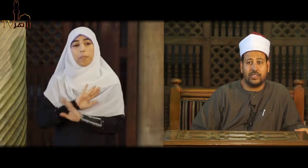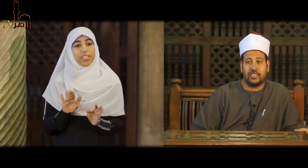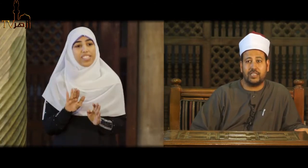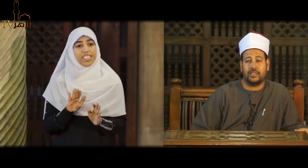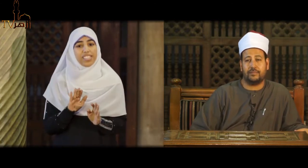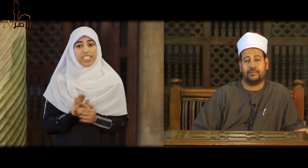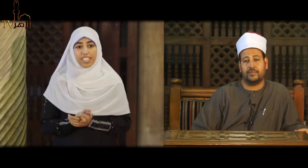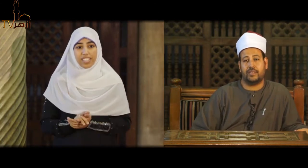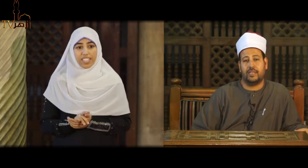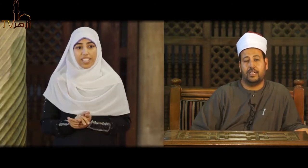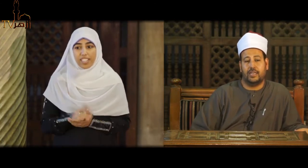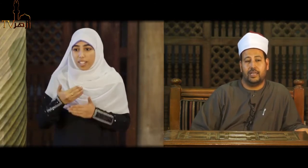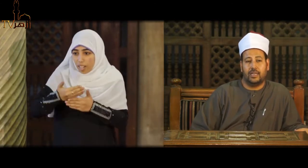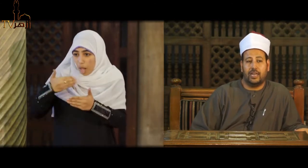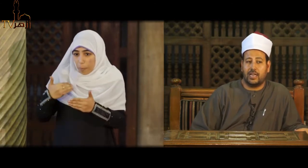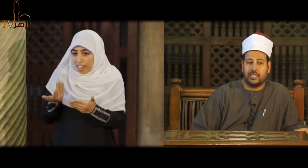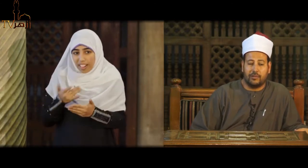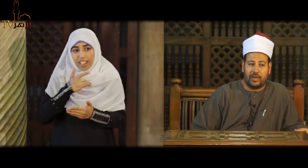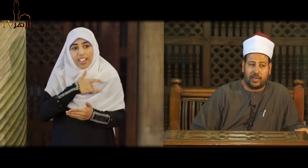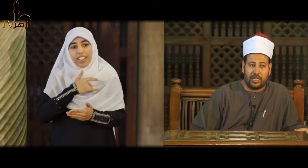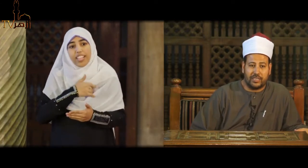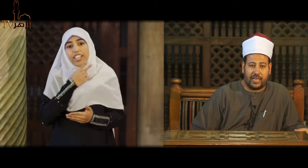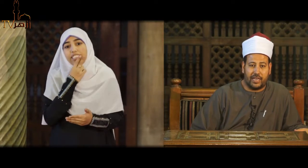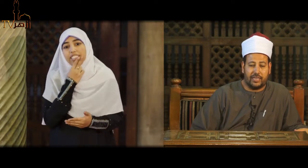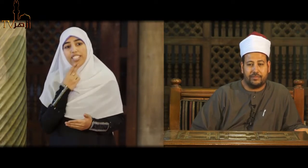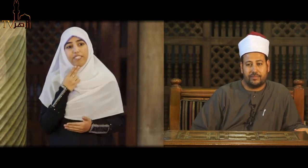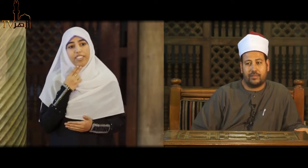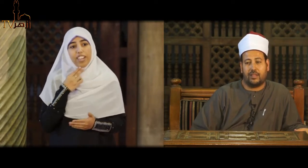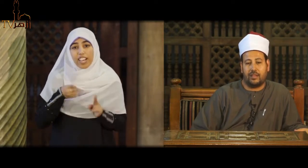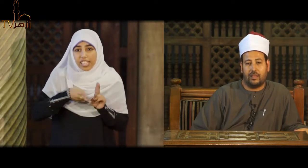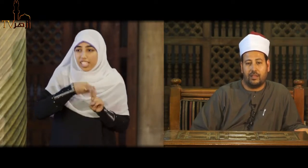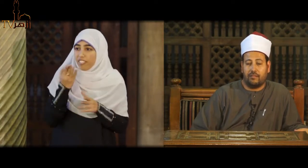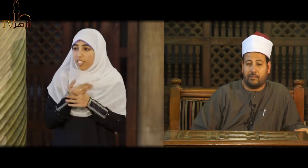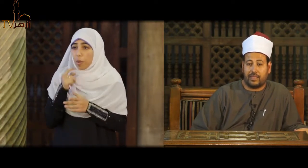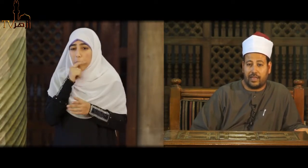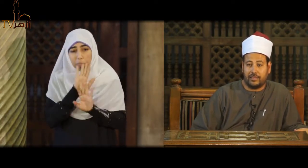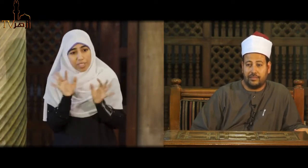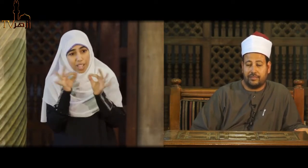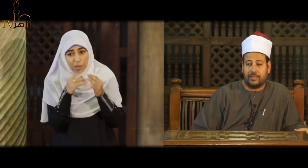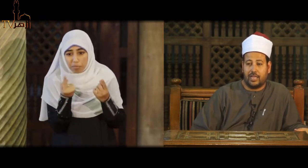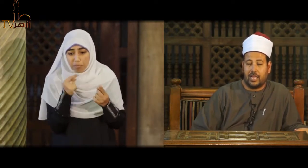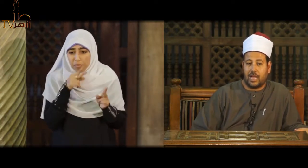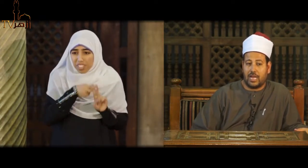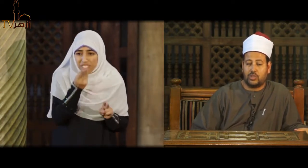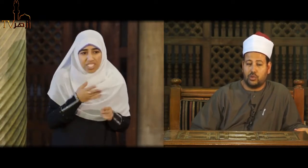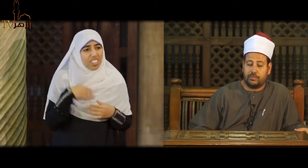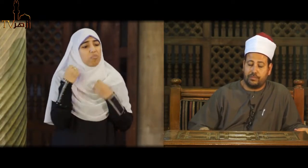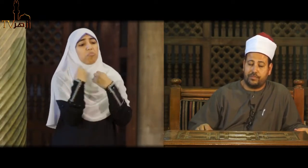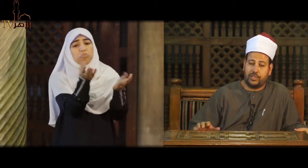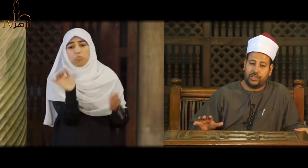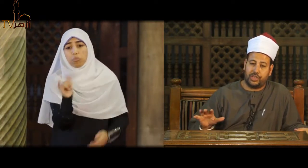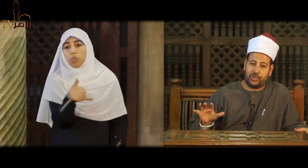إخلاص النية لله تبارك وتعالى. فمثلا